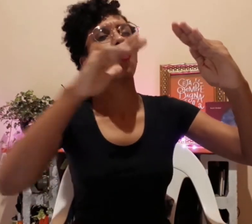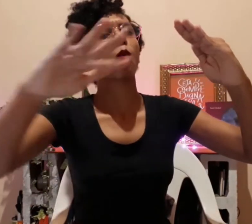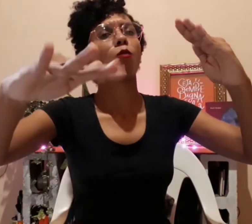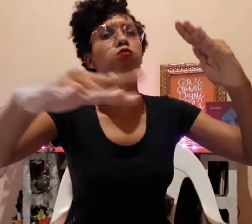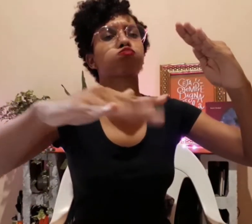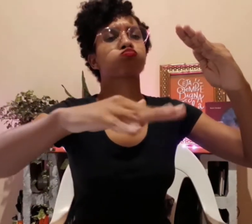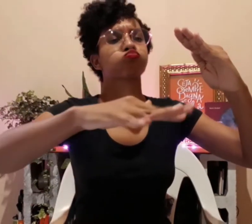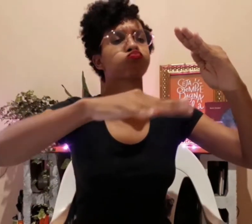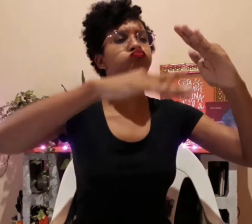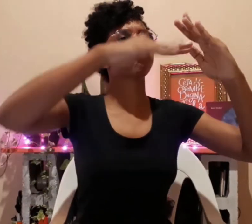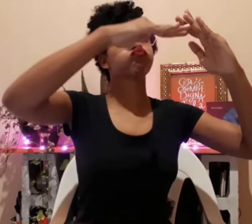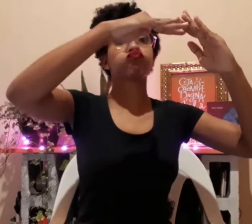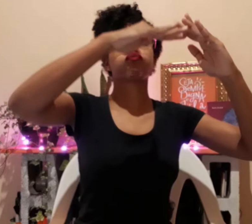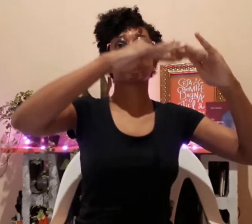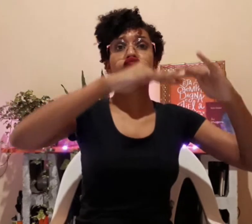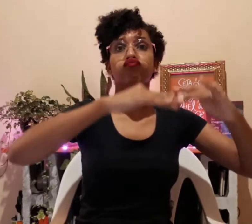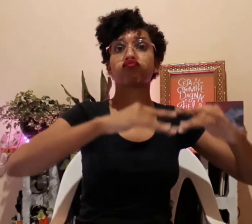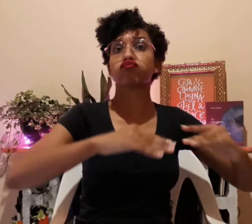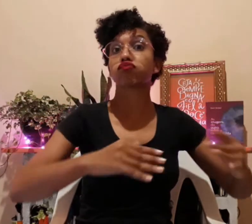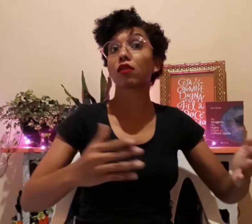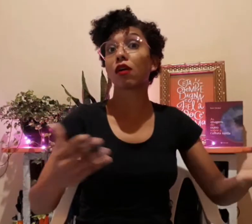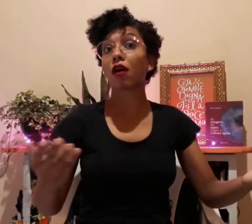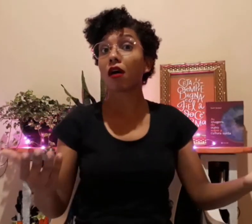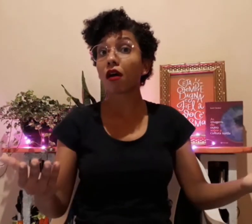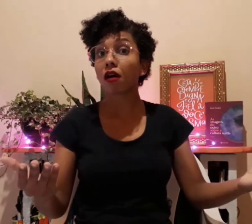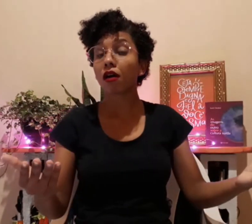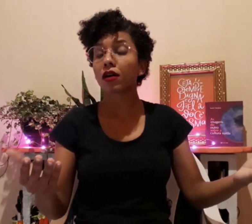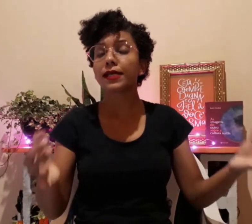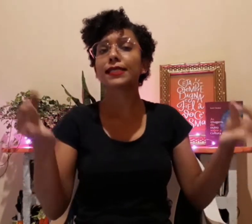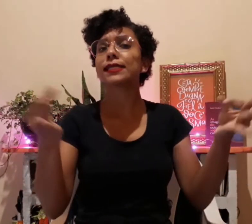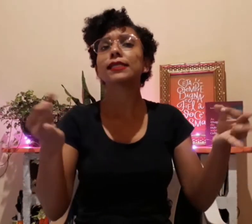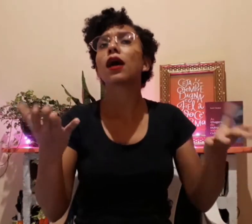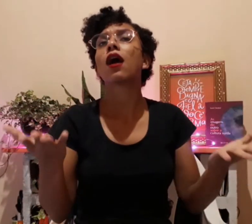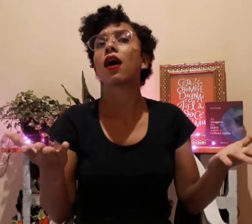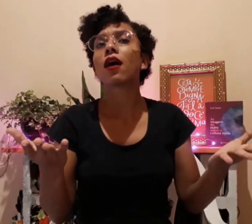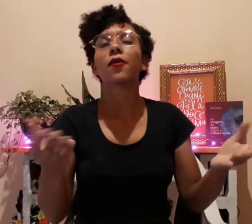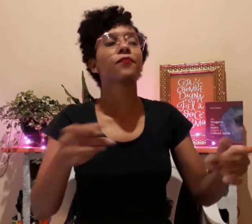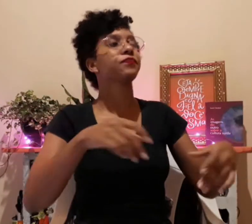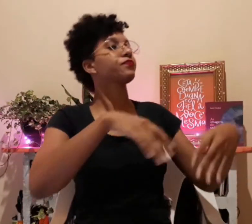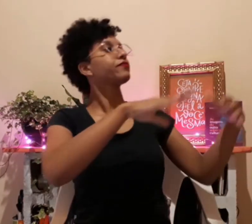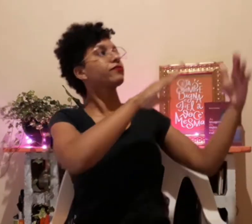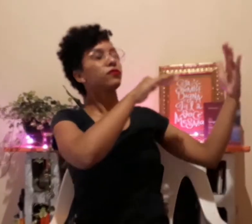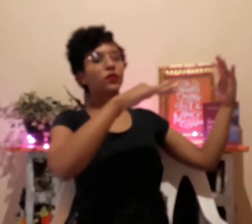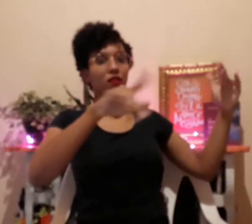Se vier a água do mar, vai derrubar a sua casa. Tá certo? Bom,